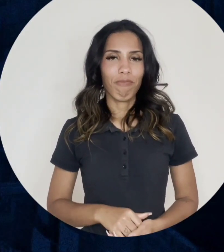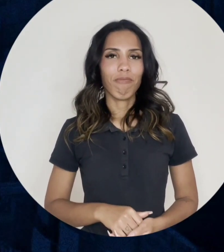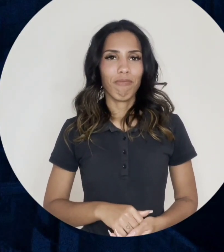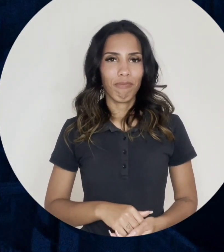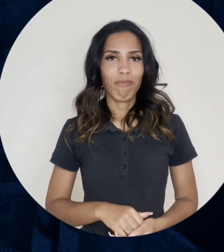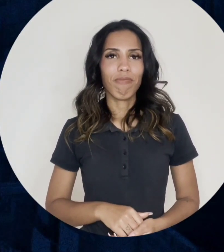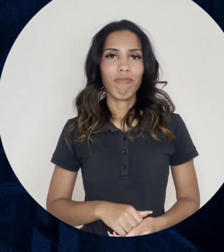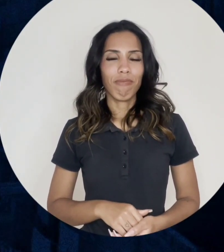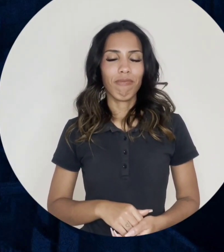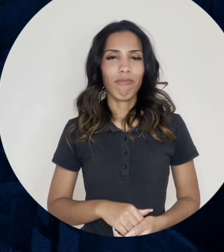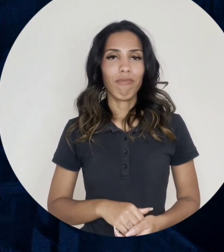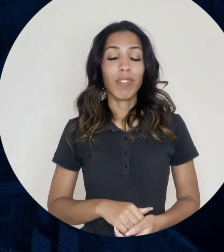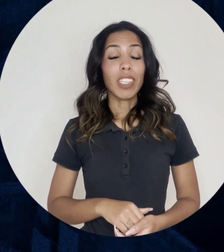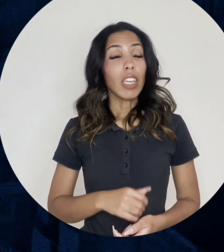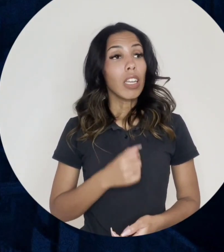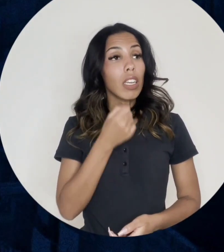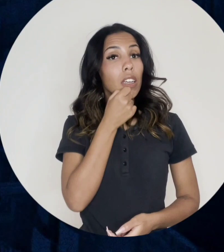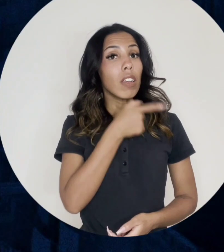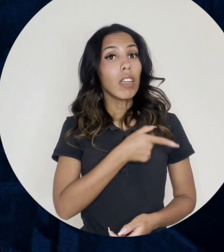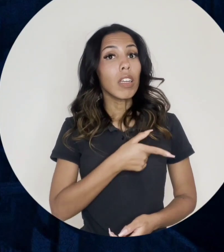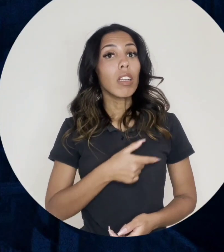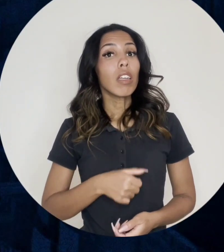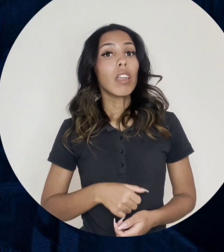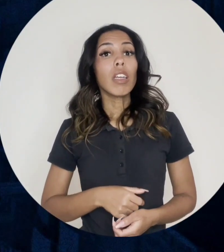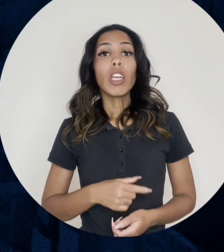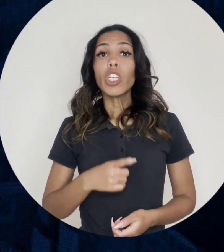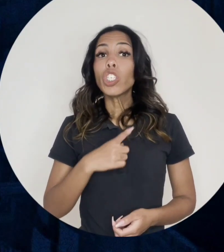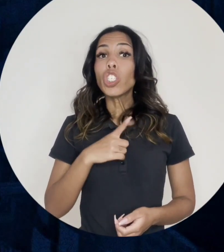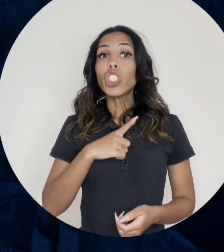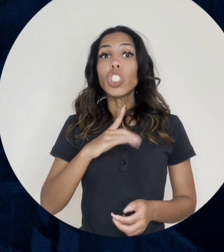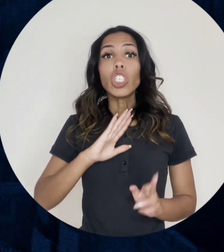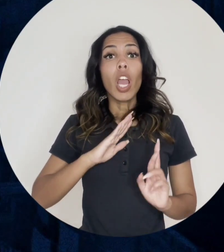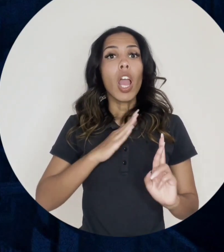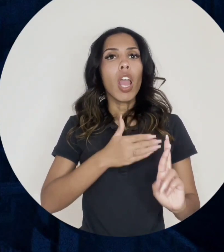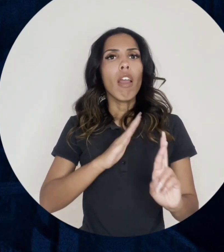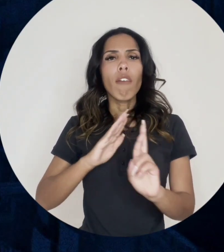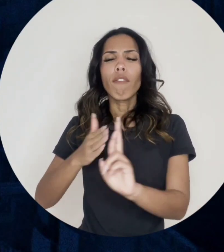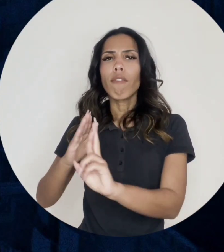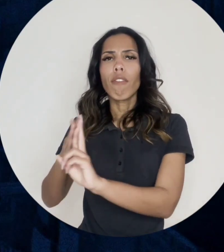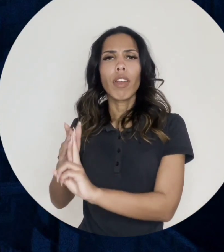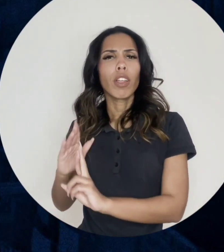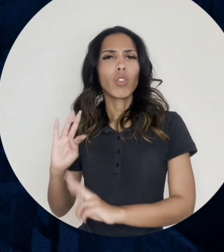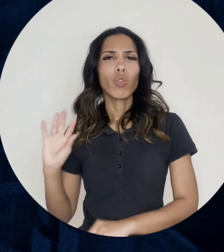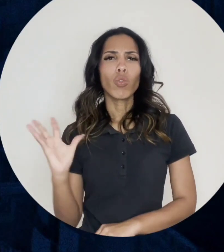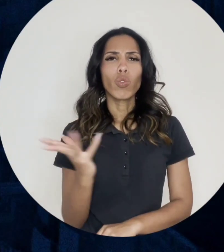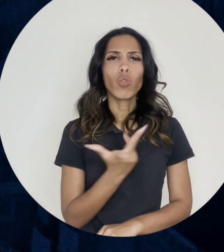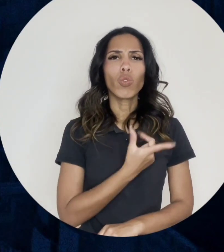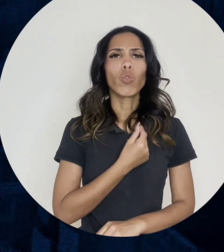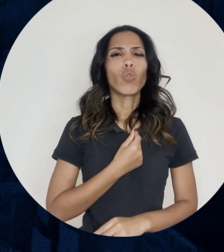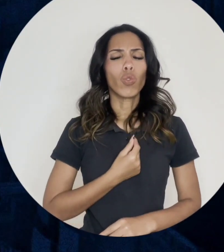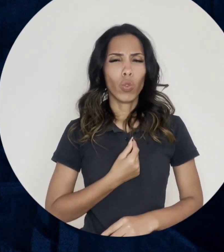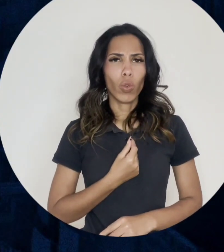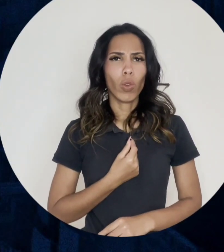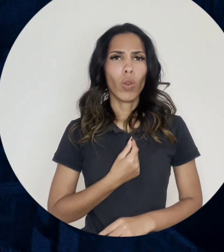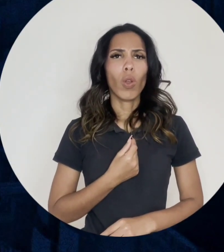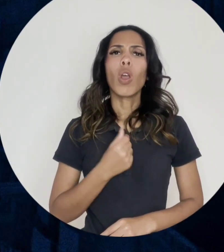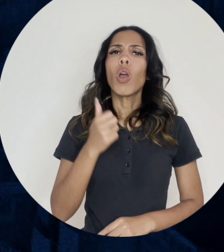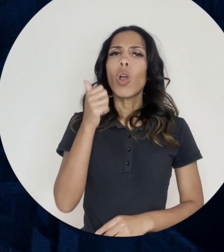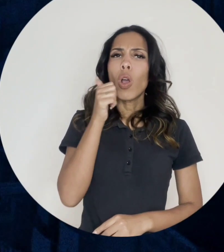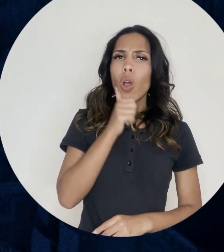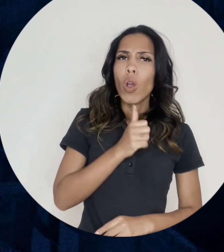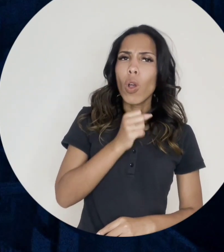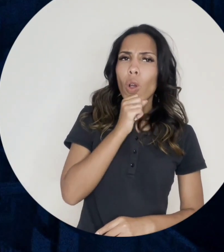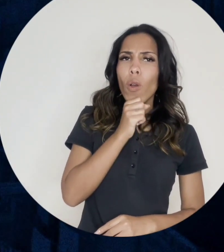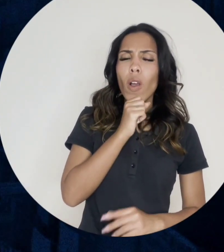aonde, por incrível que pareça, tinha todas as referências, né? Tinha aquela senhora que fazia da